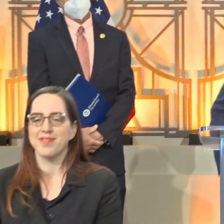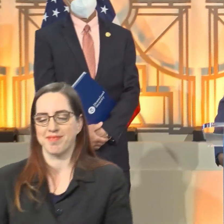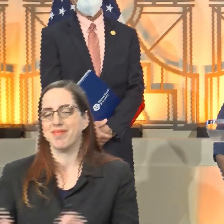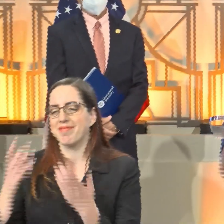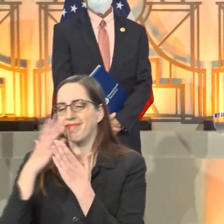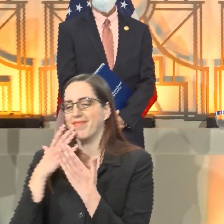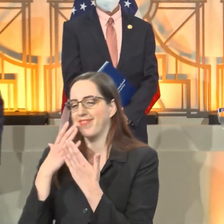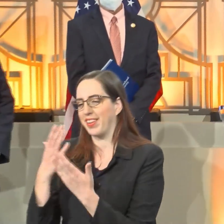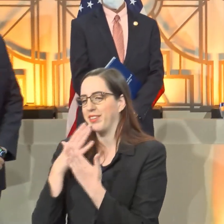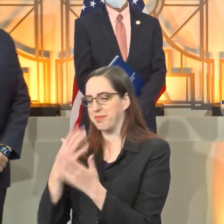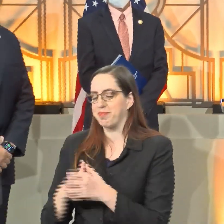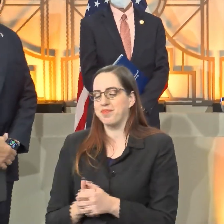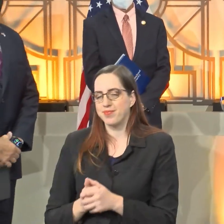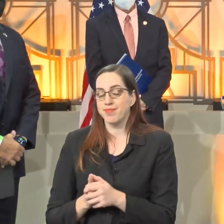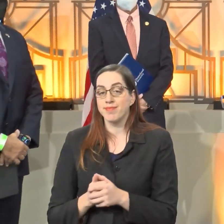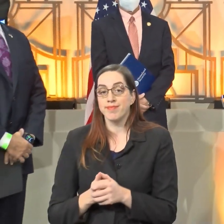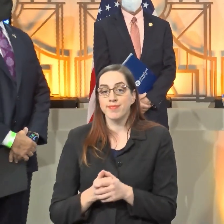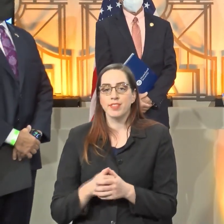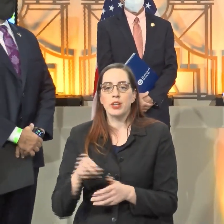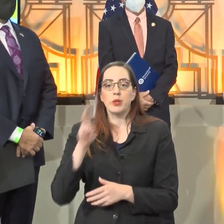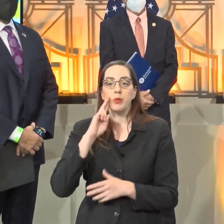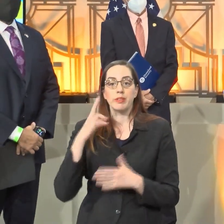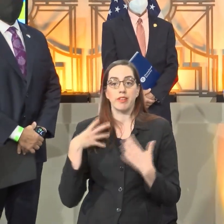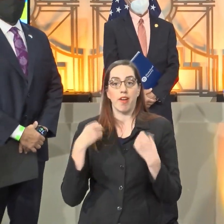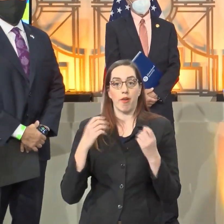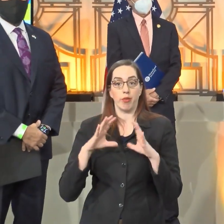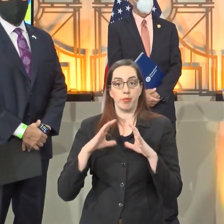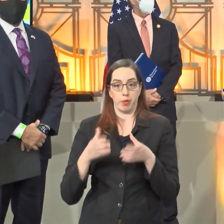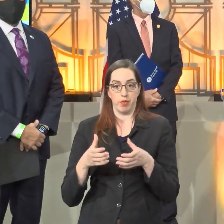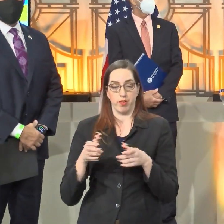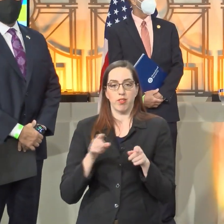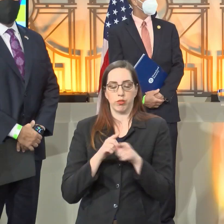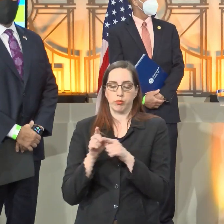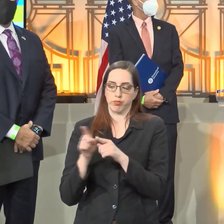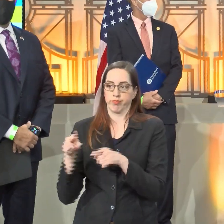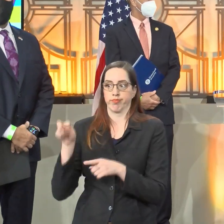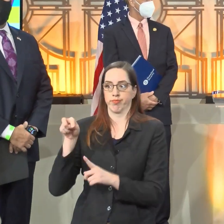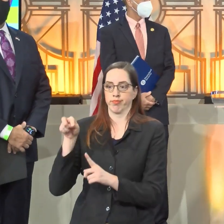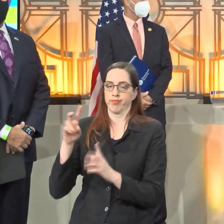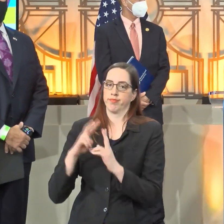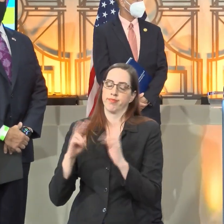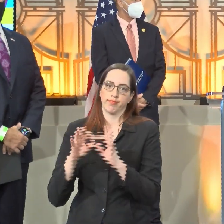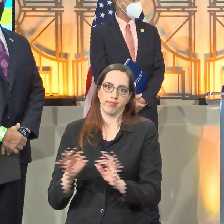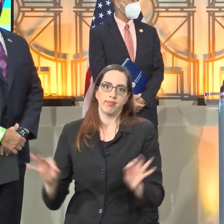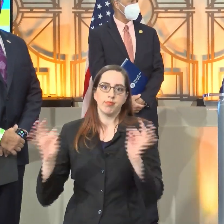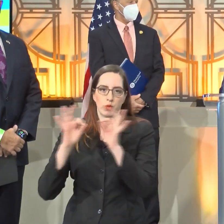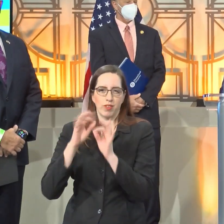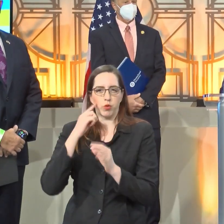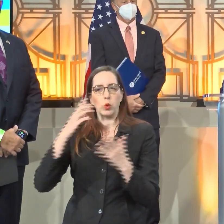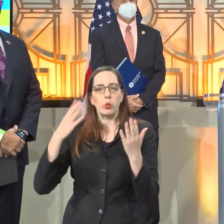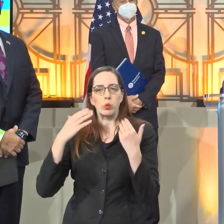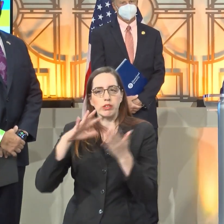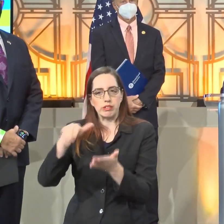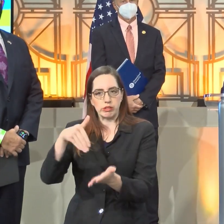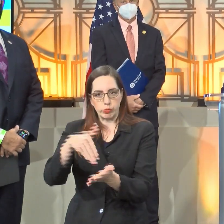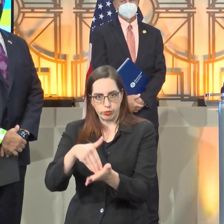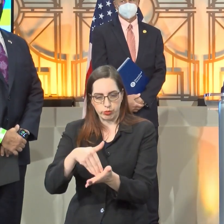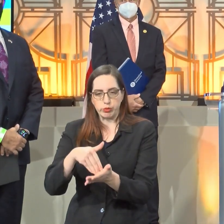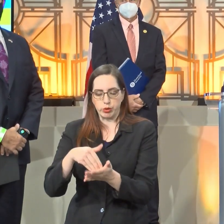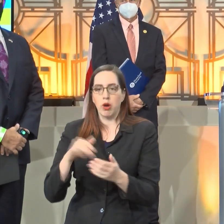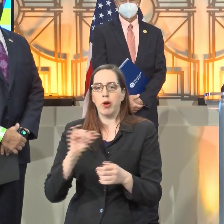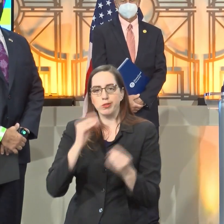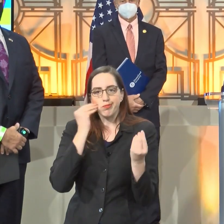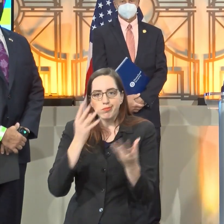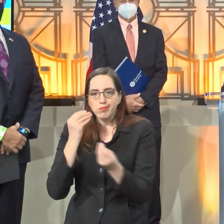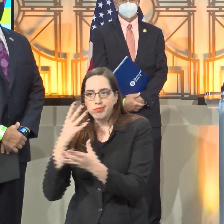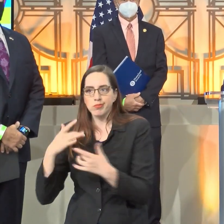Thanks, Commissioner. The Houston Health Department is instrumental in operating our cooling centers and keeping residents informed